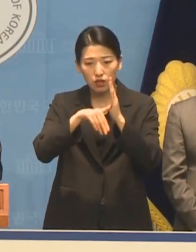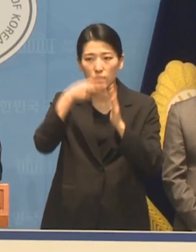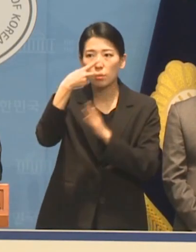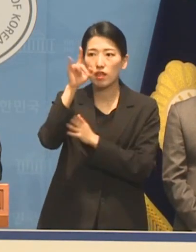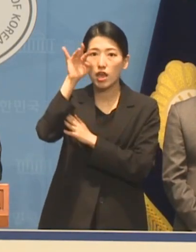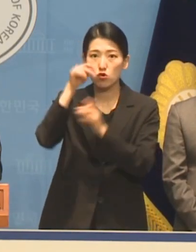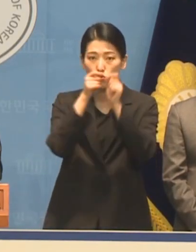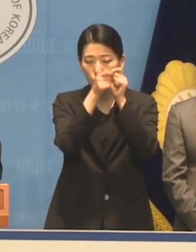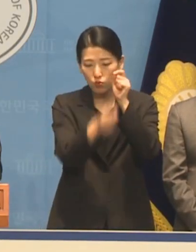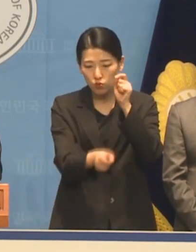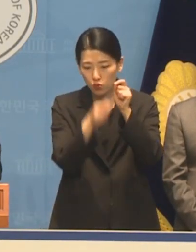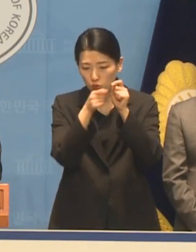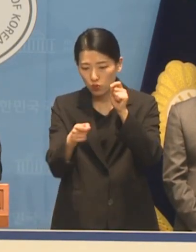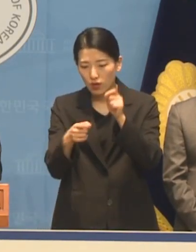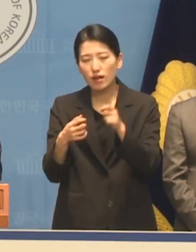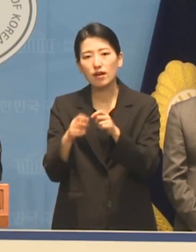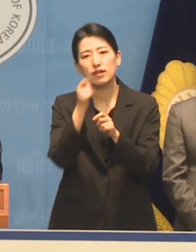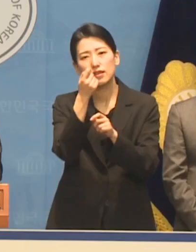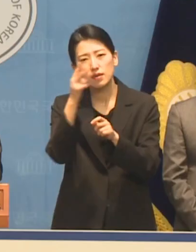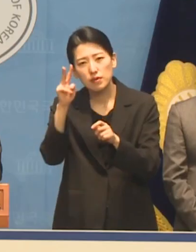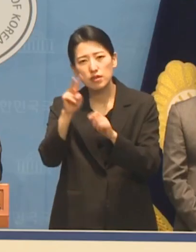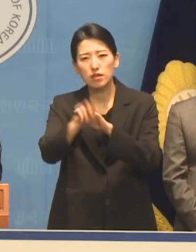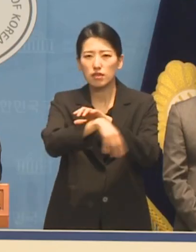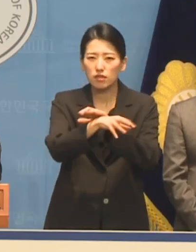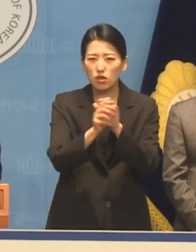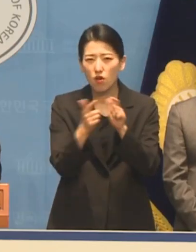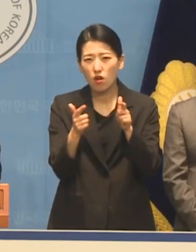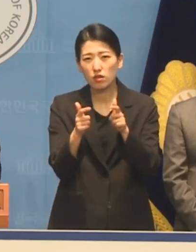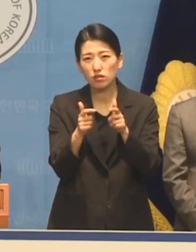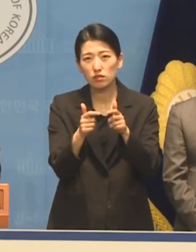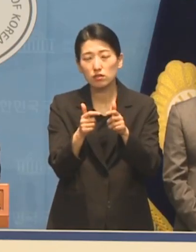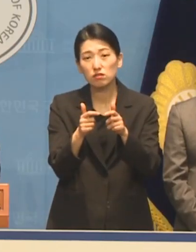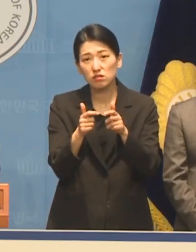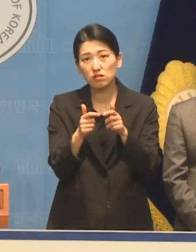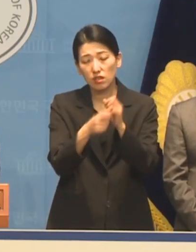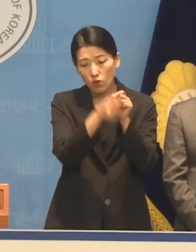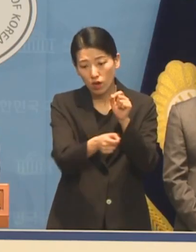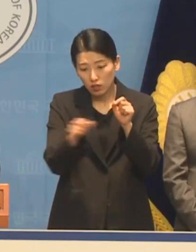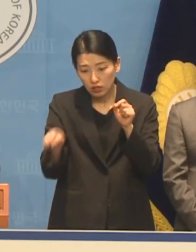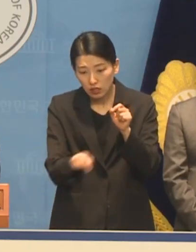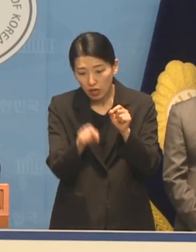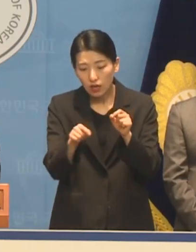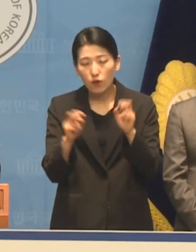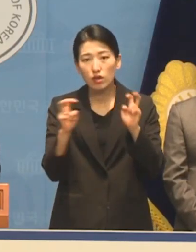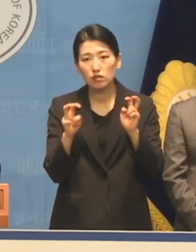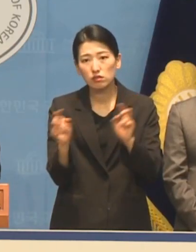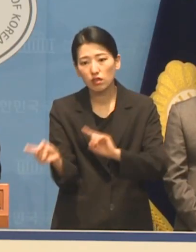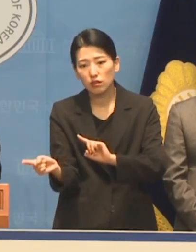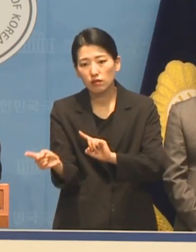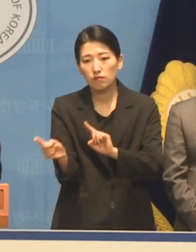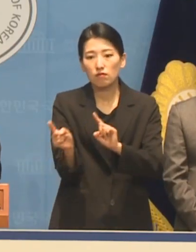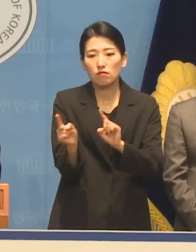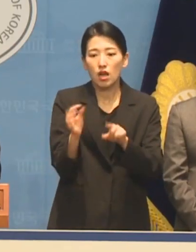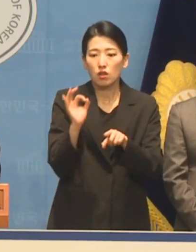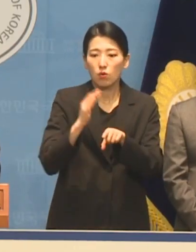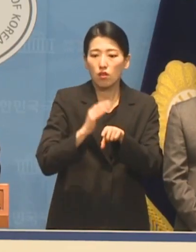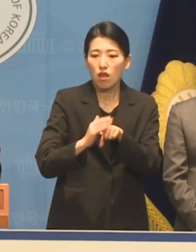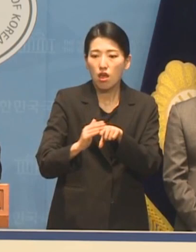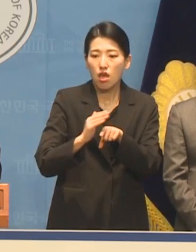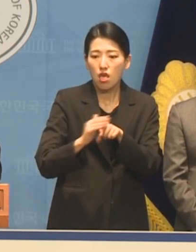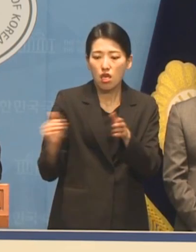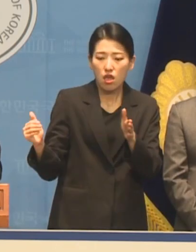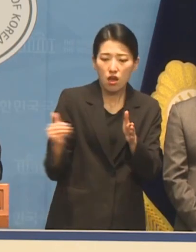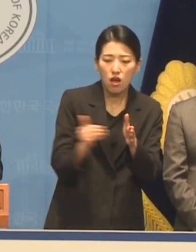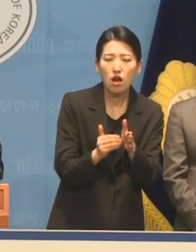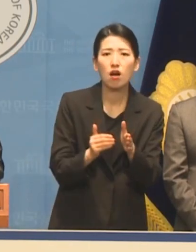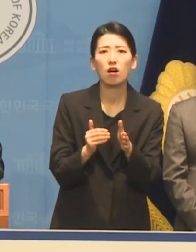기한이 도래되어 파산이나 청산에 이르게 될 경우 그 피해는 임금체불 노동자와 그 가족뿐만 아니라 그동안 가전